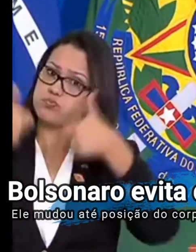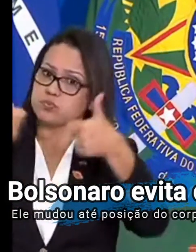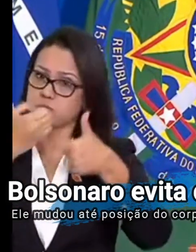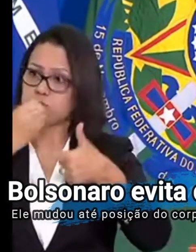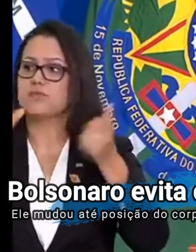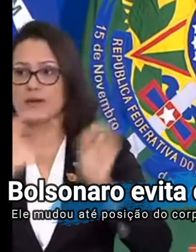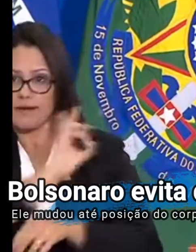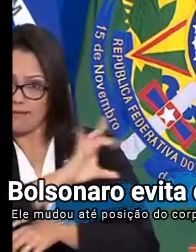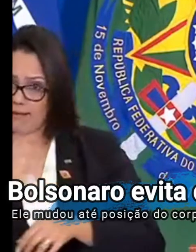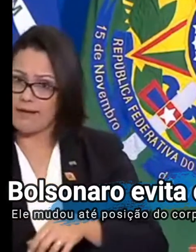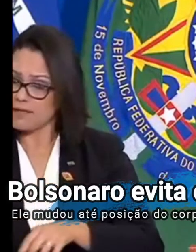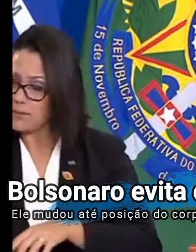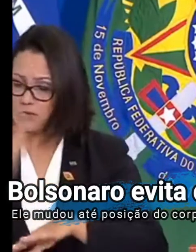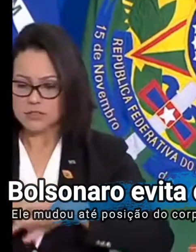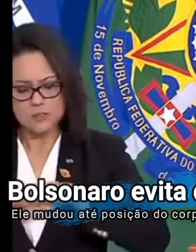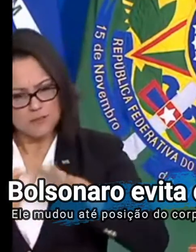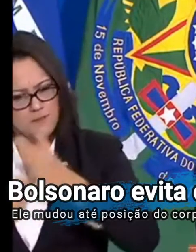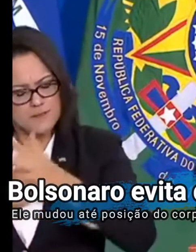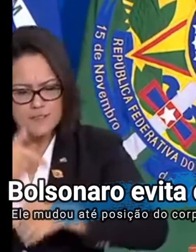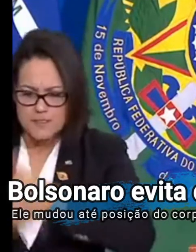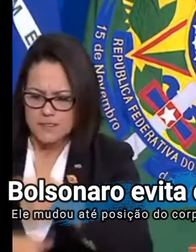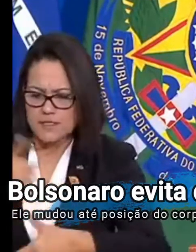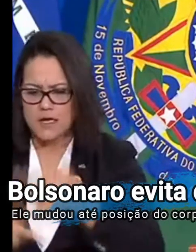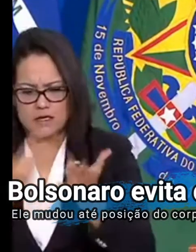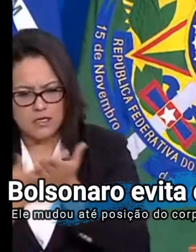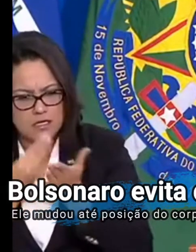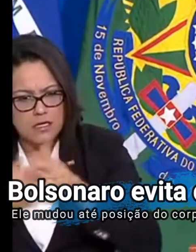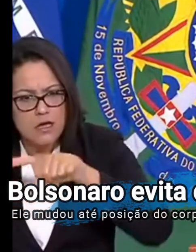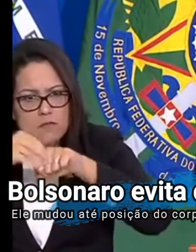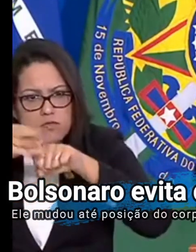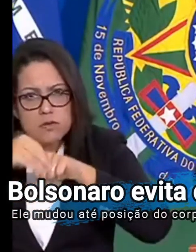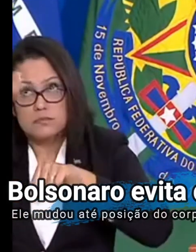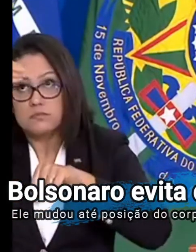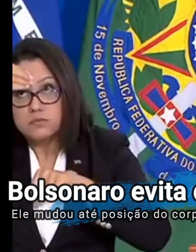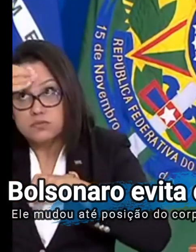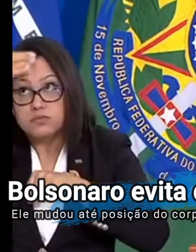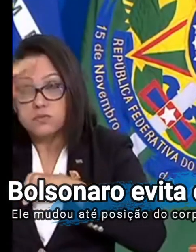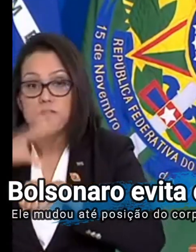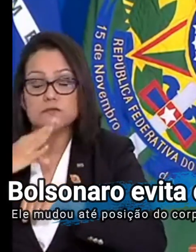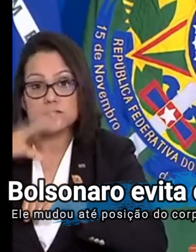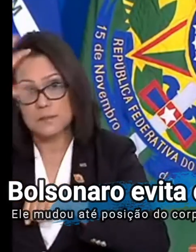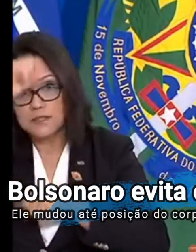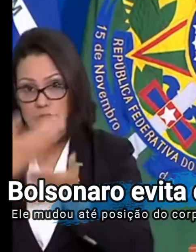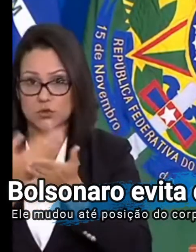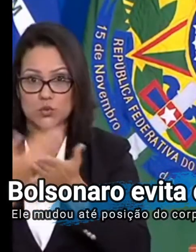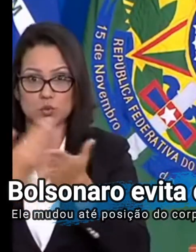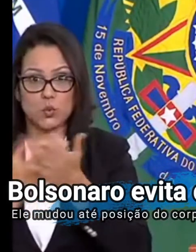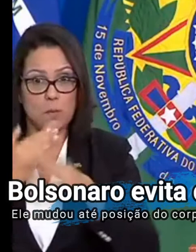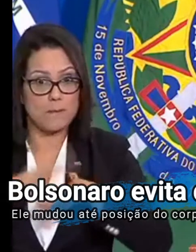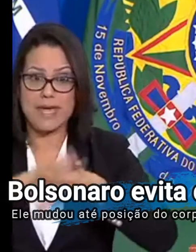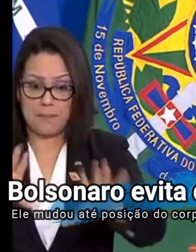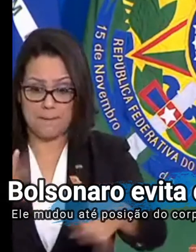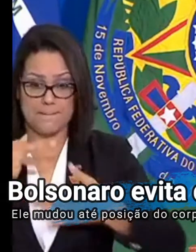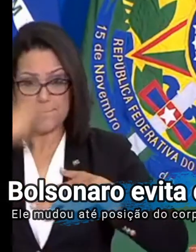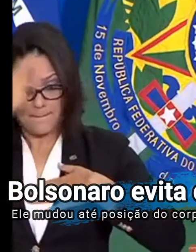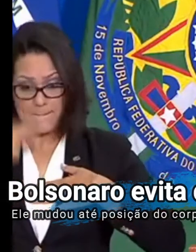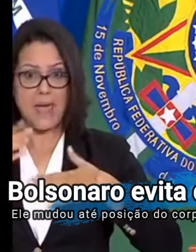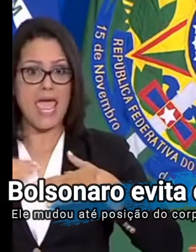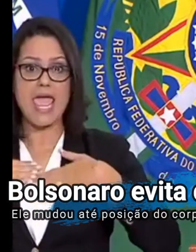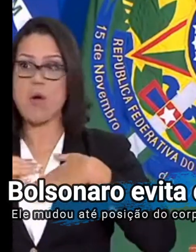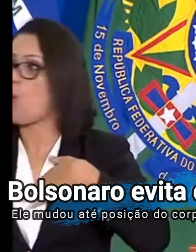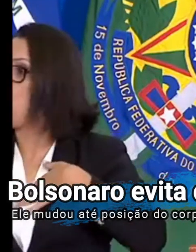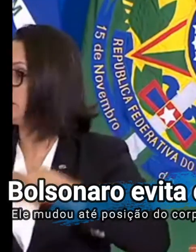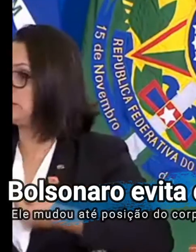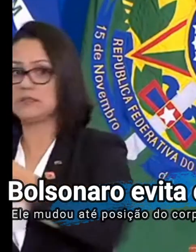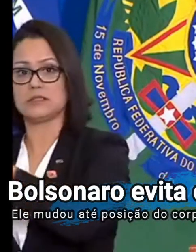cada um lutar por isso e pelo seu conhecimento que é intransferível através do somatório de